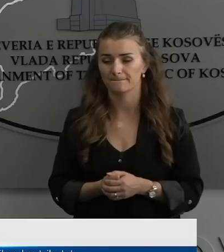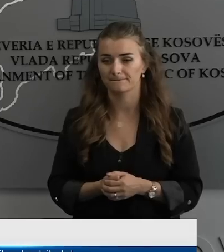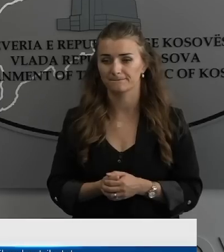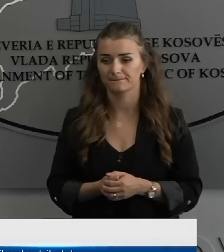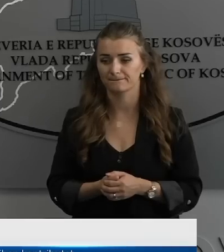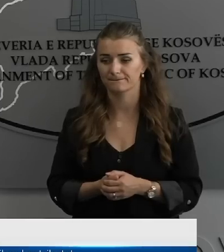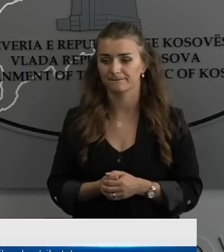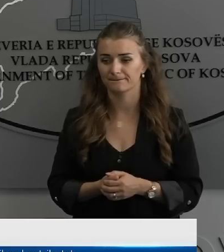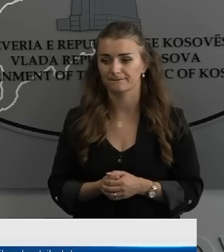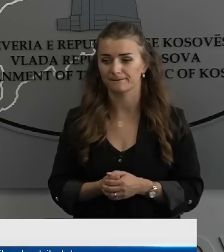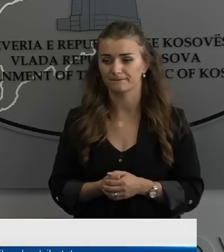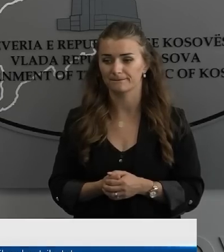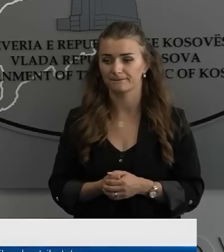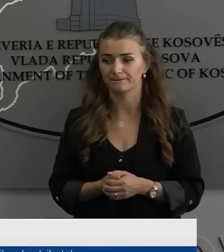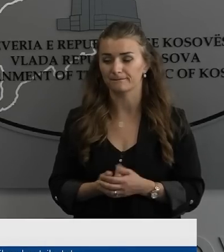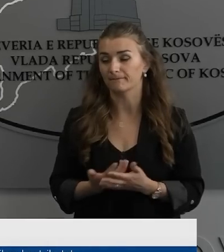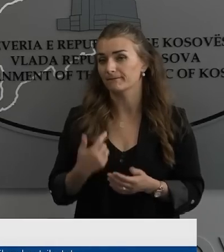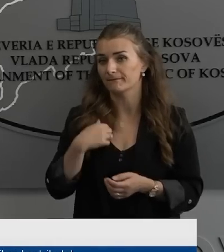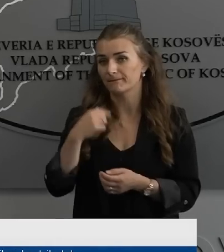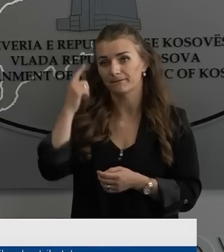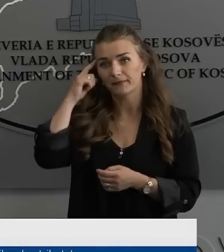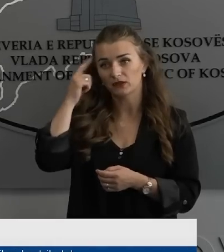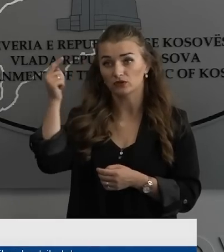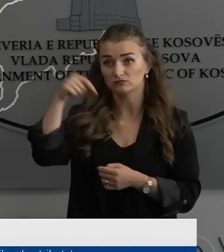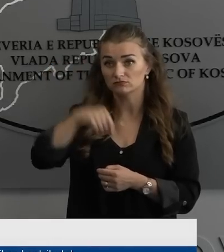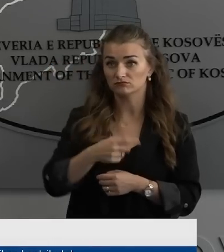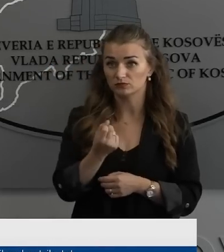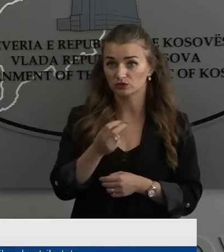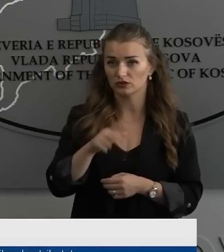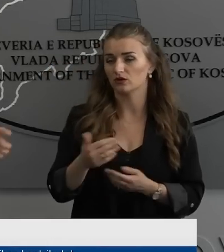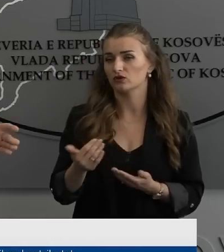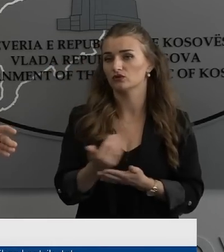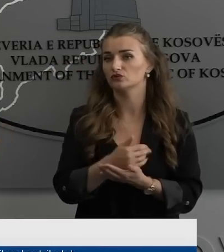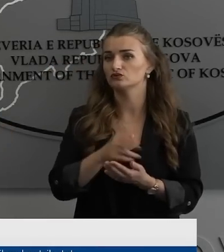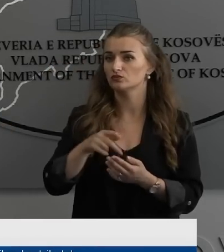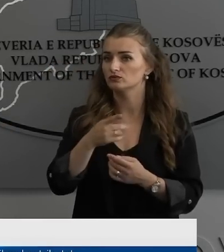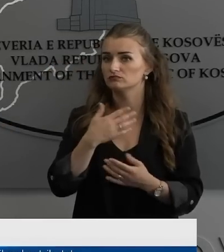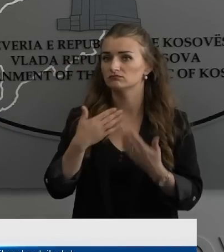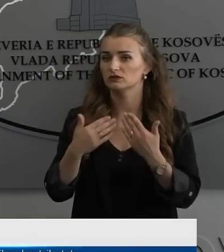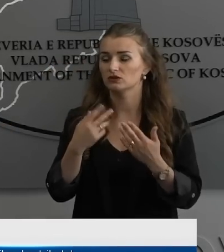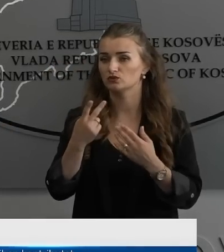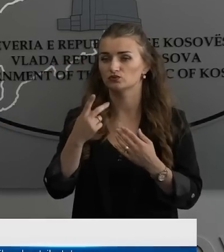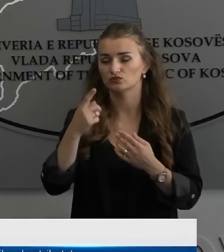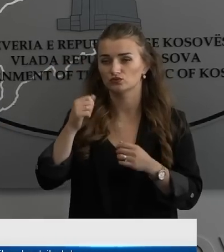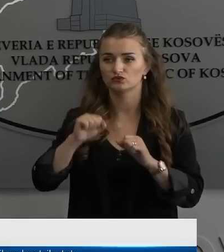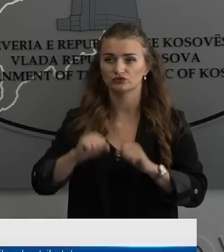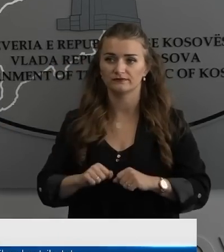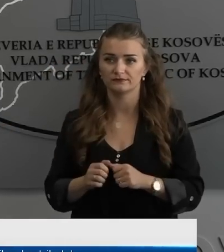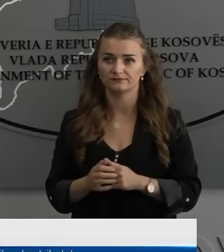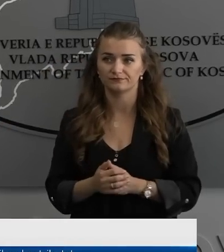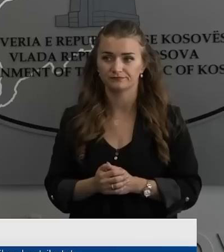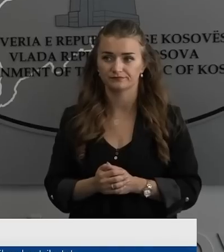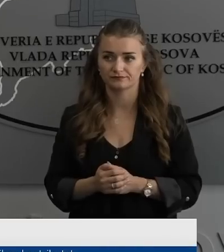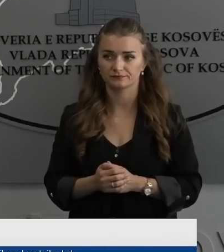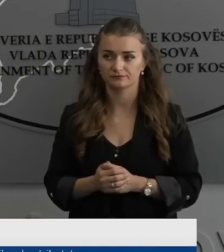e konsideroj të arsyshme një mbledhje të përbashkët të dy qeverive, por jo takimet të tjera.